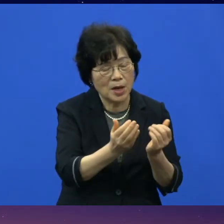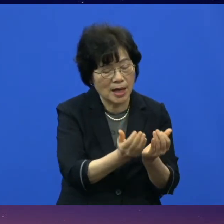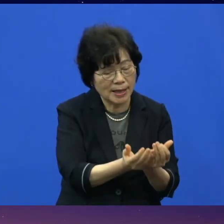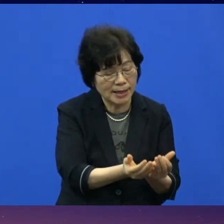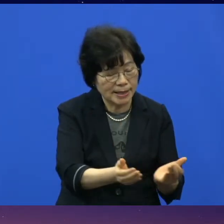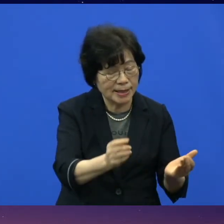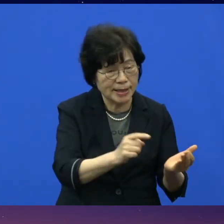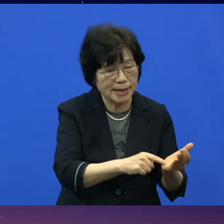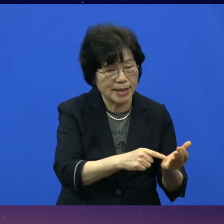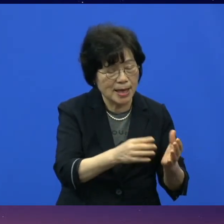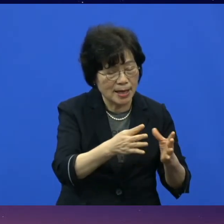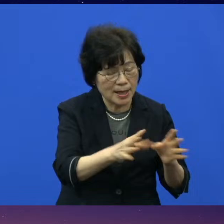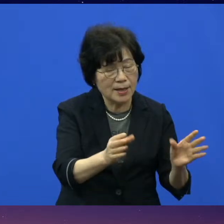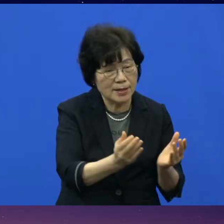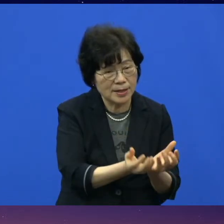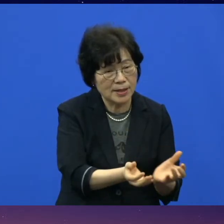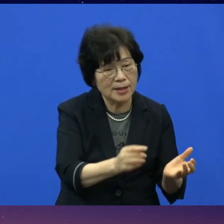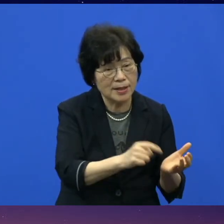거예요.